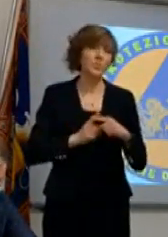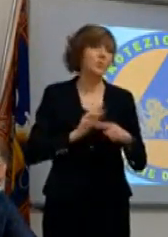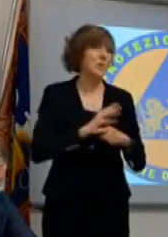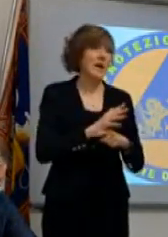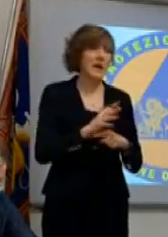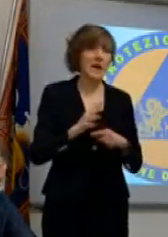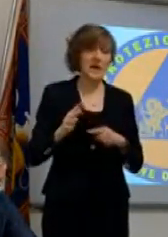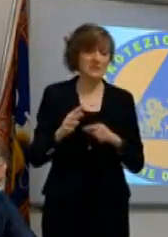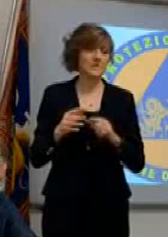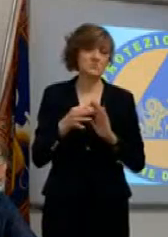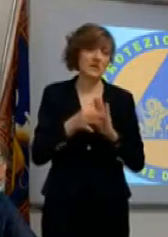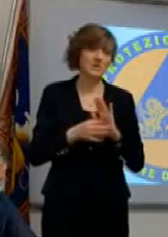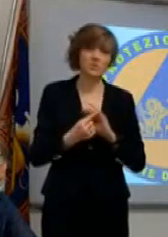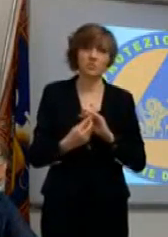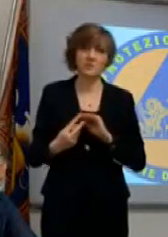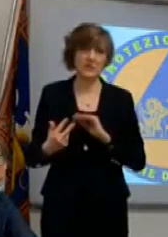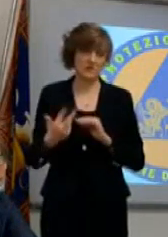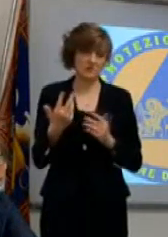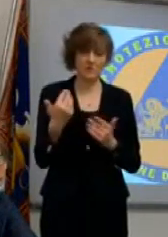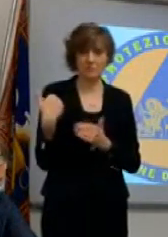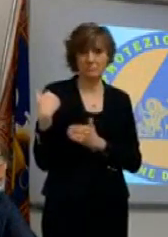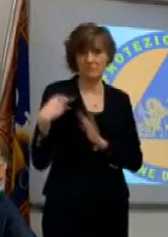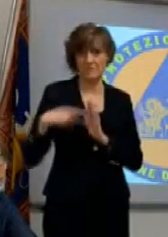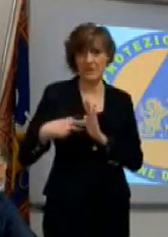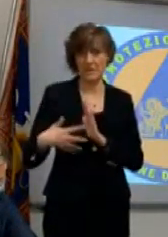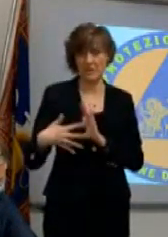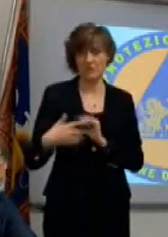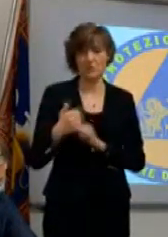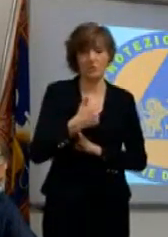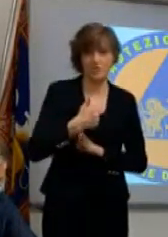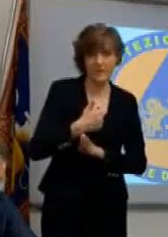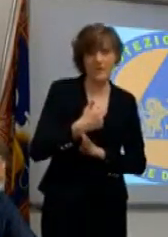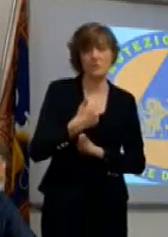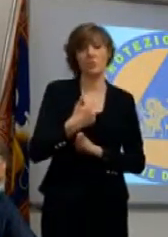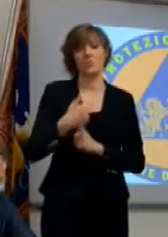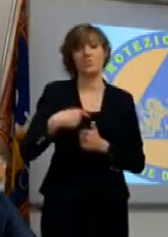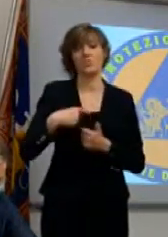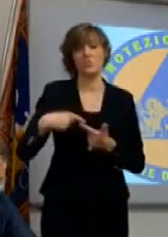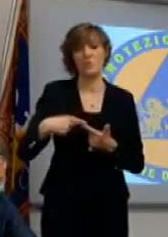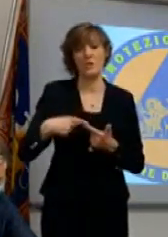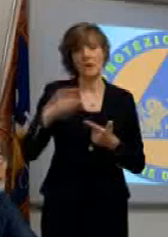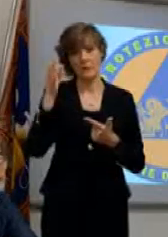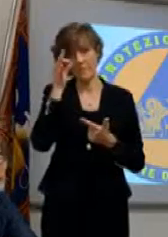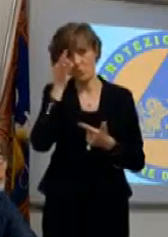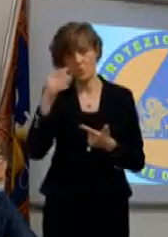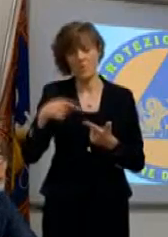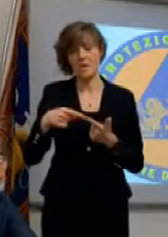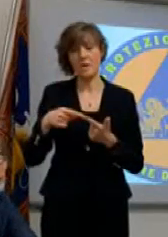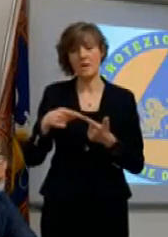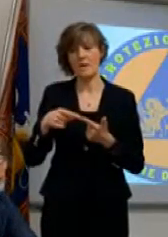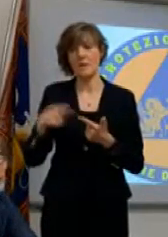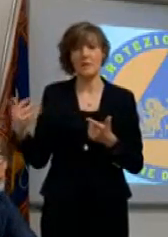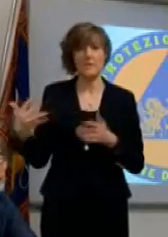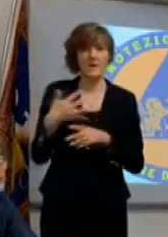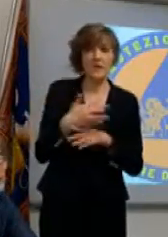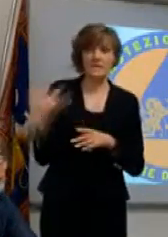delle infrazioni di cui articolo 1 del 3, i tre articoli che vi ho appena detto, cioè l'isolamento, il tampone per chi viene